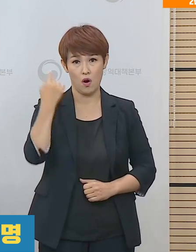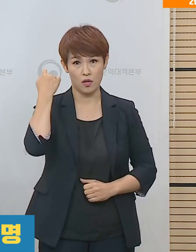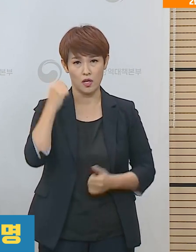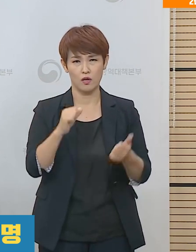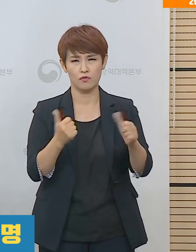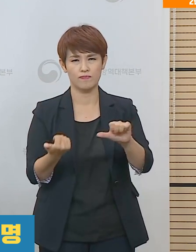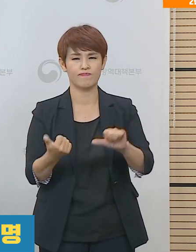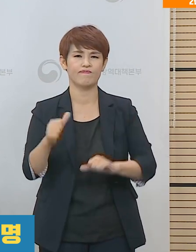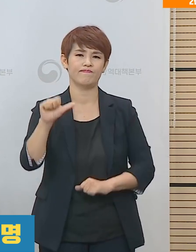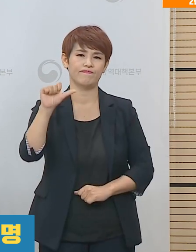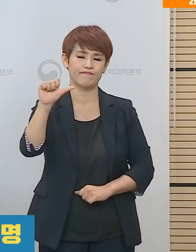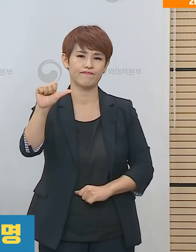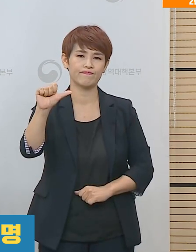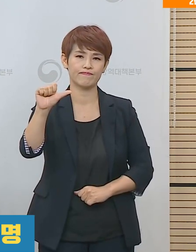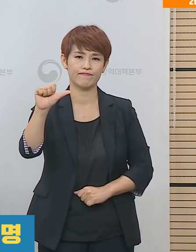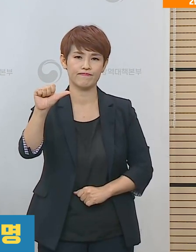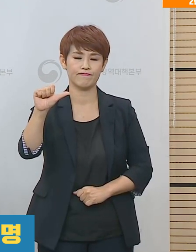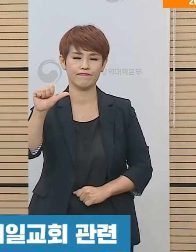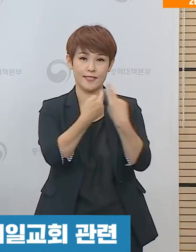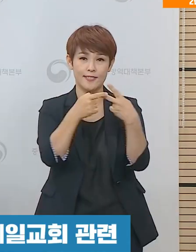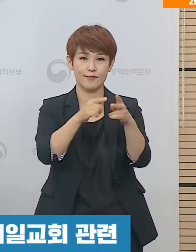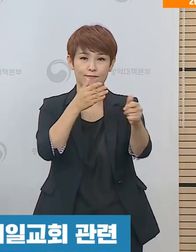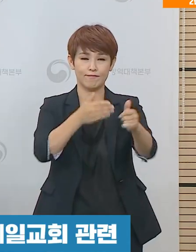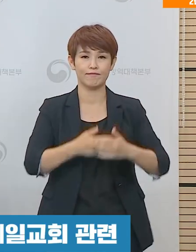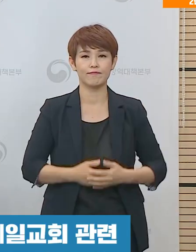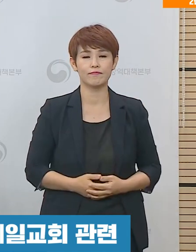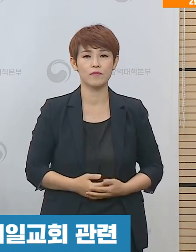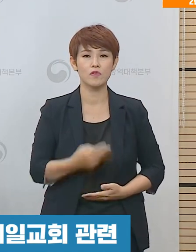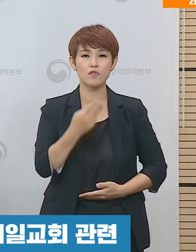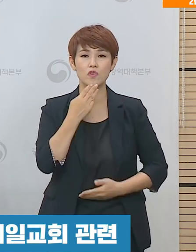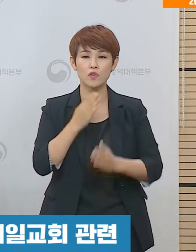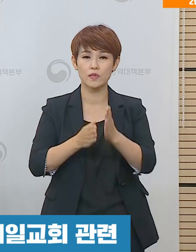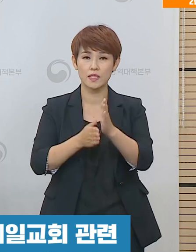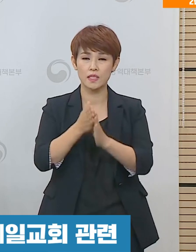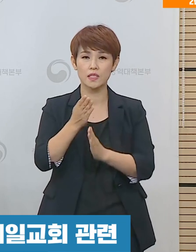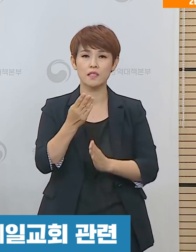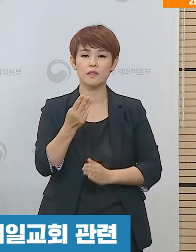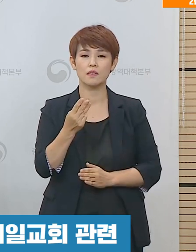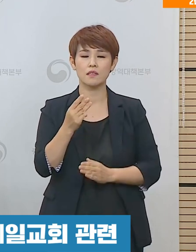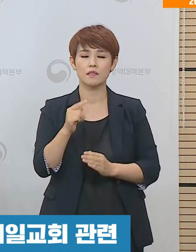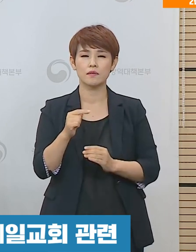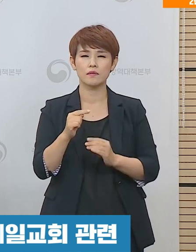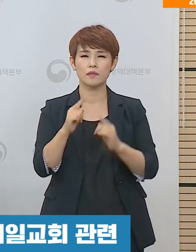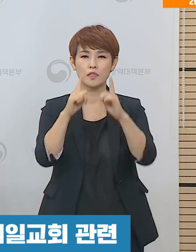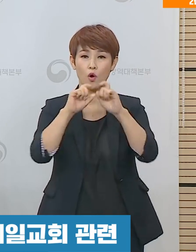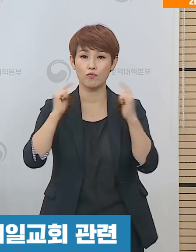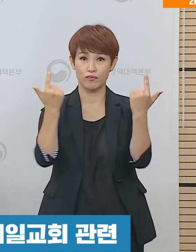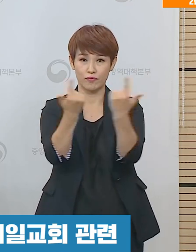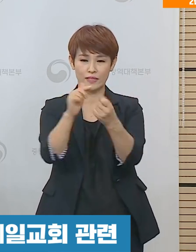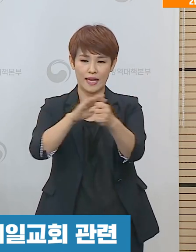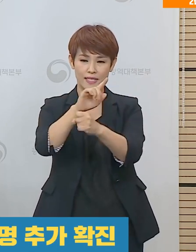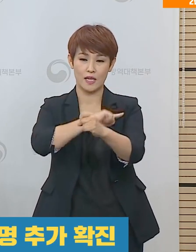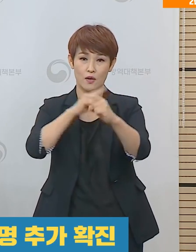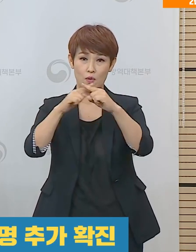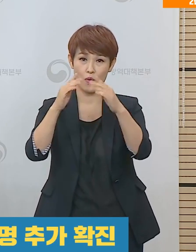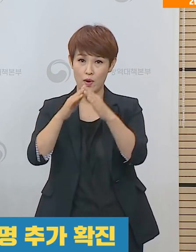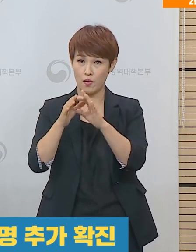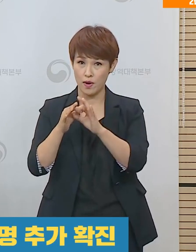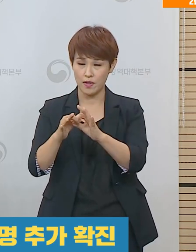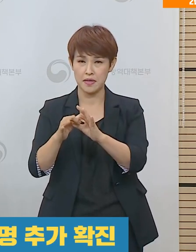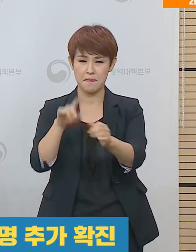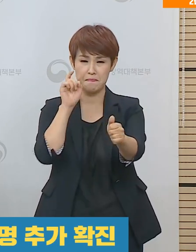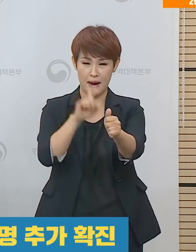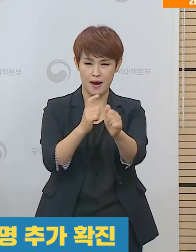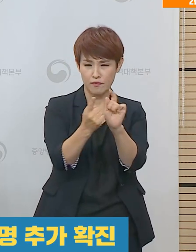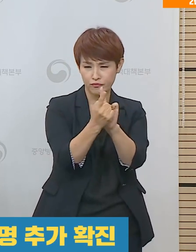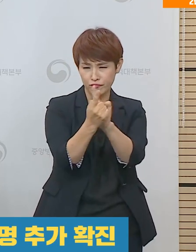사망자가 5명 발생하였습니다. 먼저 서울특별시 성북구 사랑제일교회와 관련해서